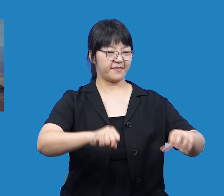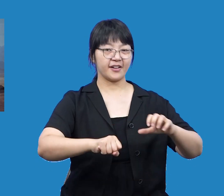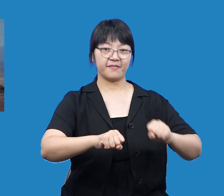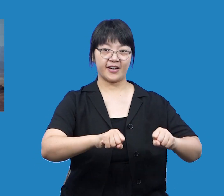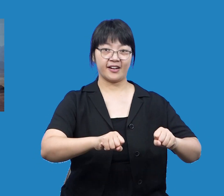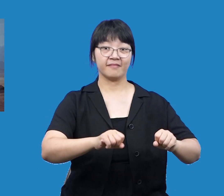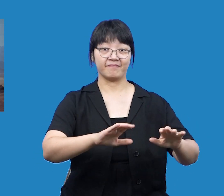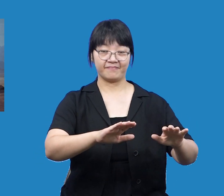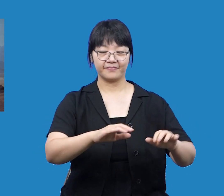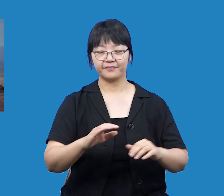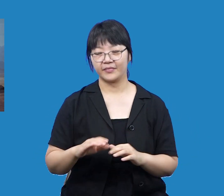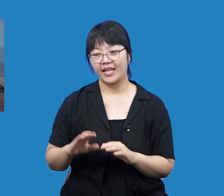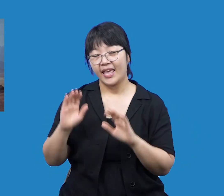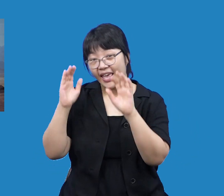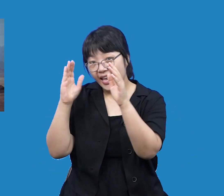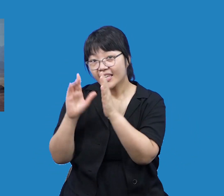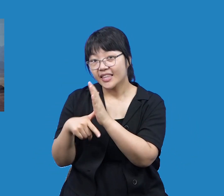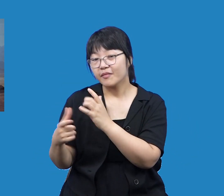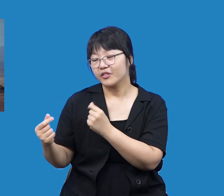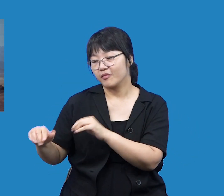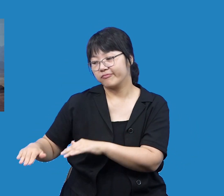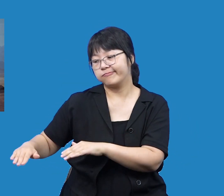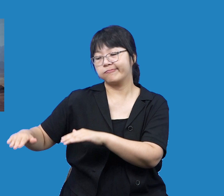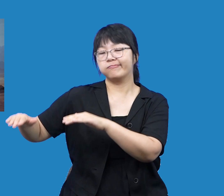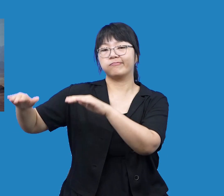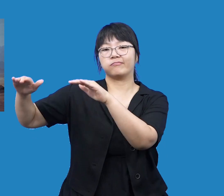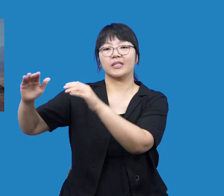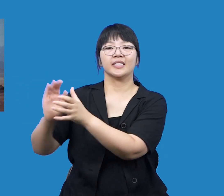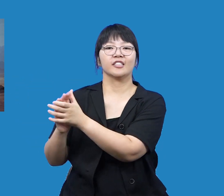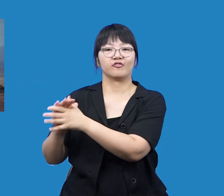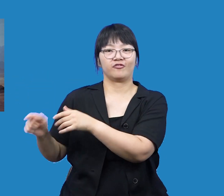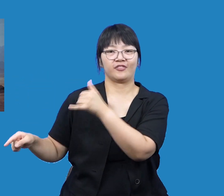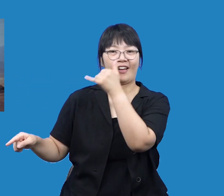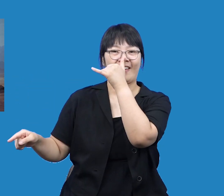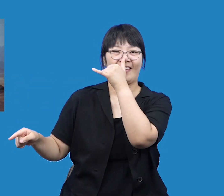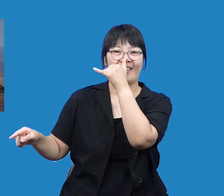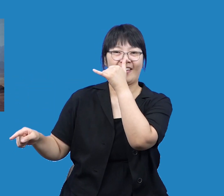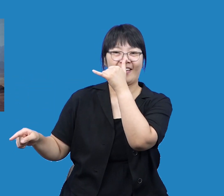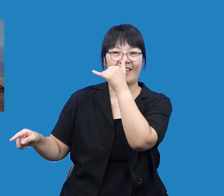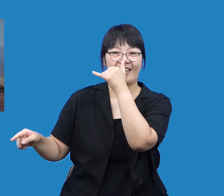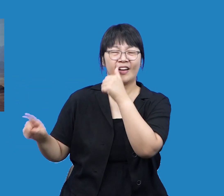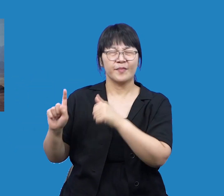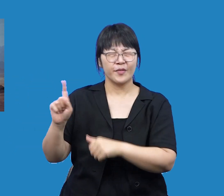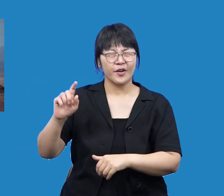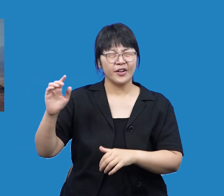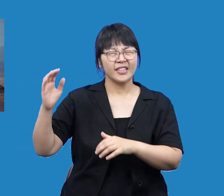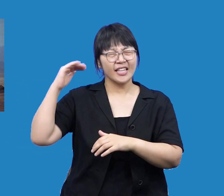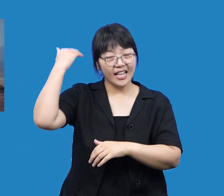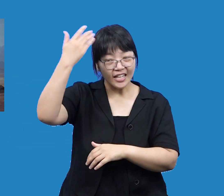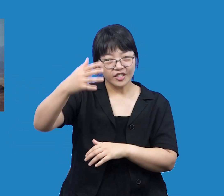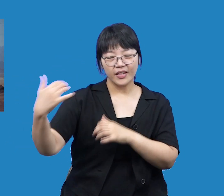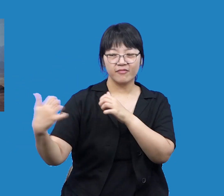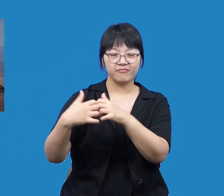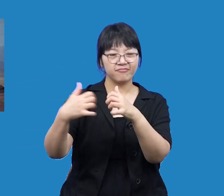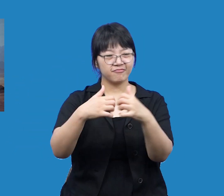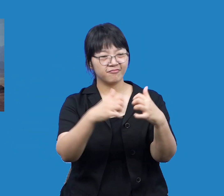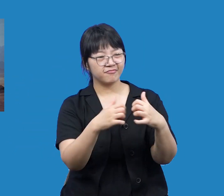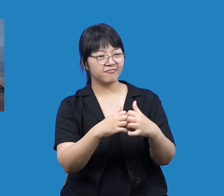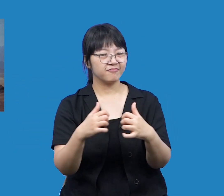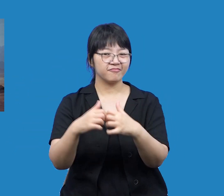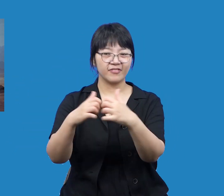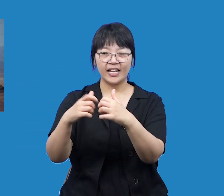자라난 친구가 있었어요. 클레이터스라는 친구가 있었습니다. 나중에 알렉산더의 옆에